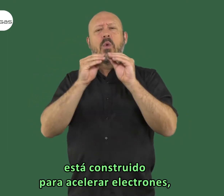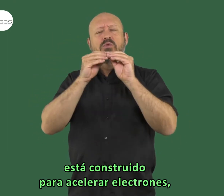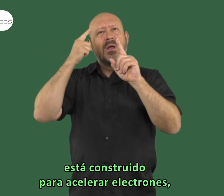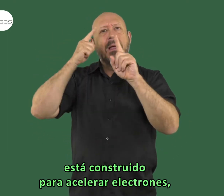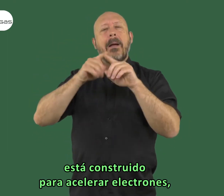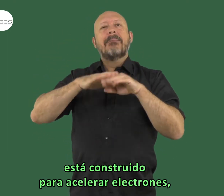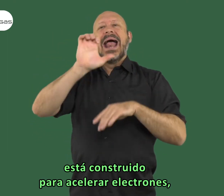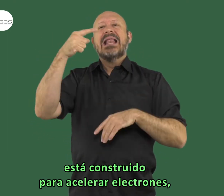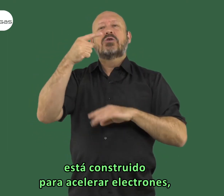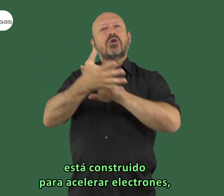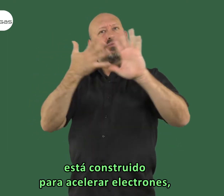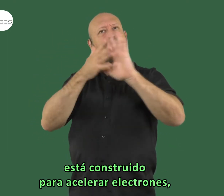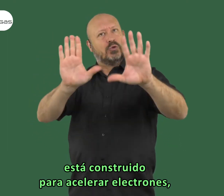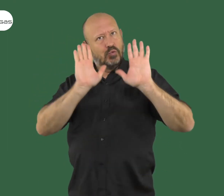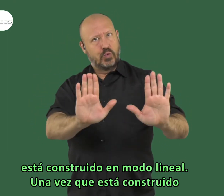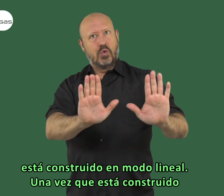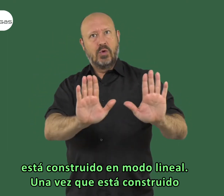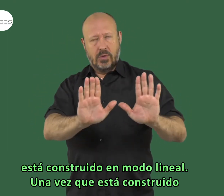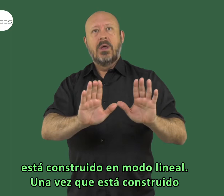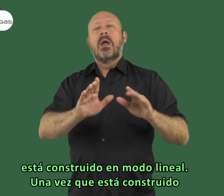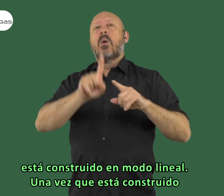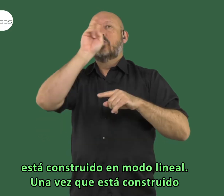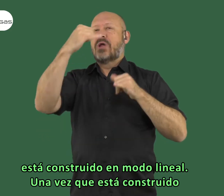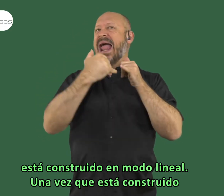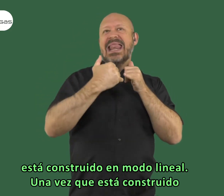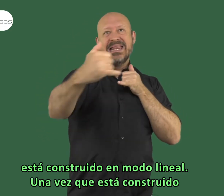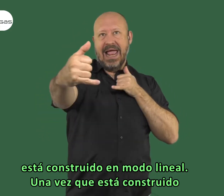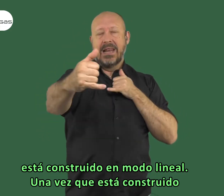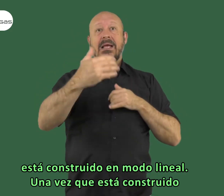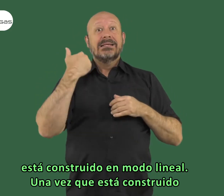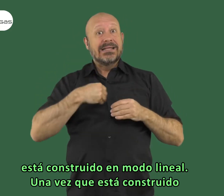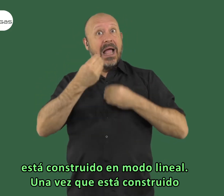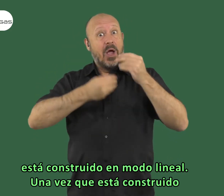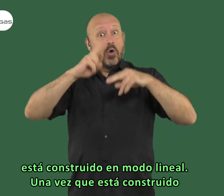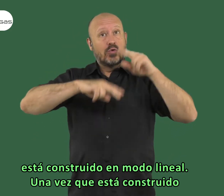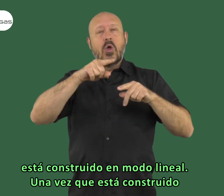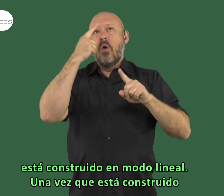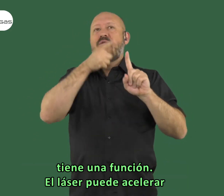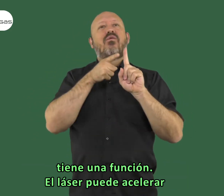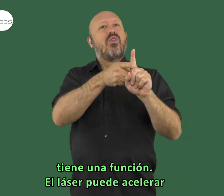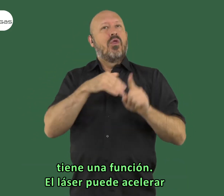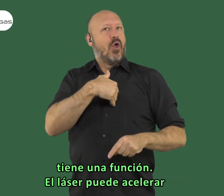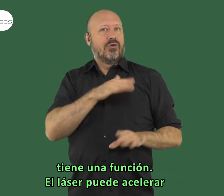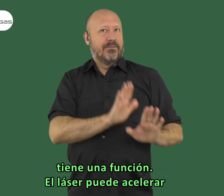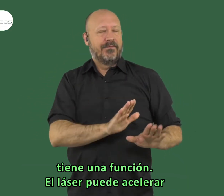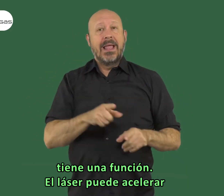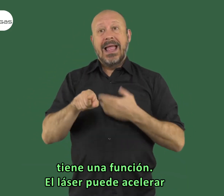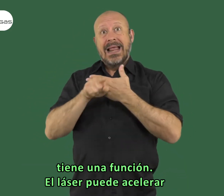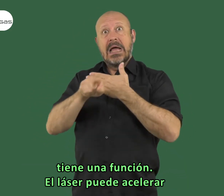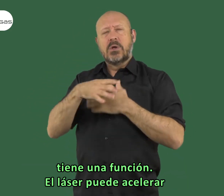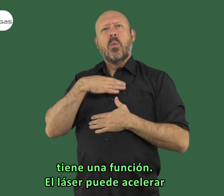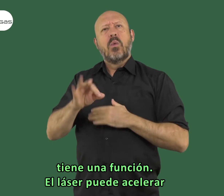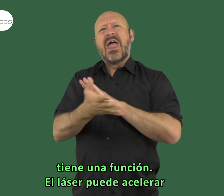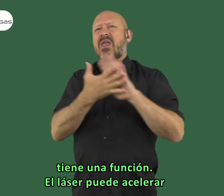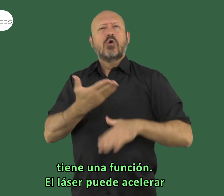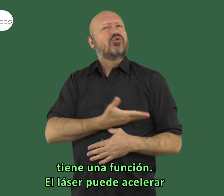electrones está construido para acelerar electrones. Está construido en modo lineal. Una vez que está construido tiene una función. El